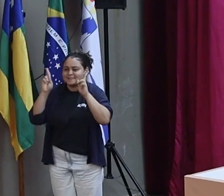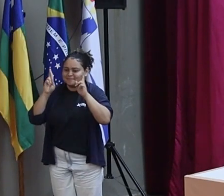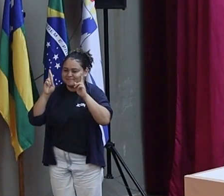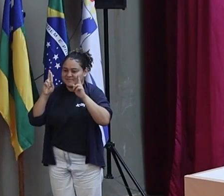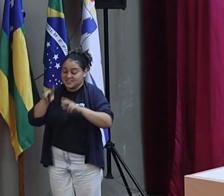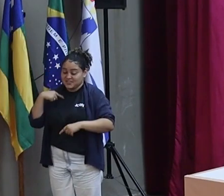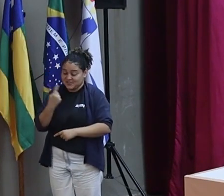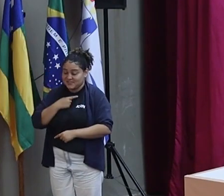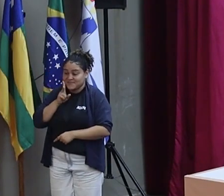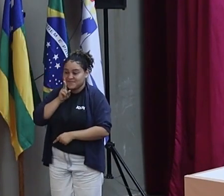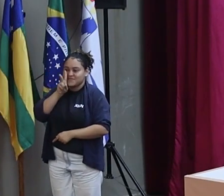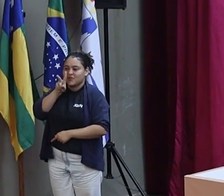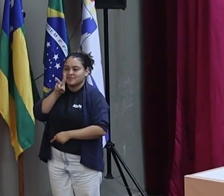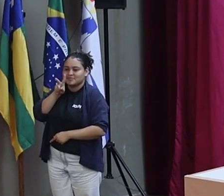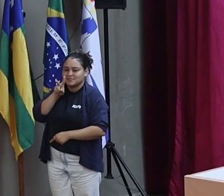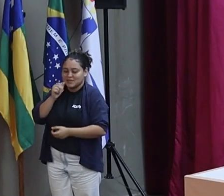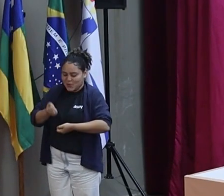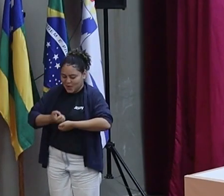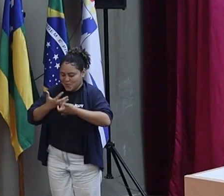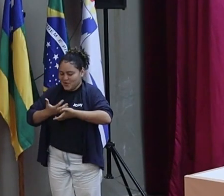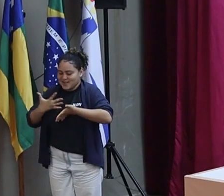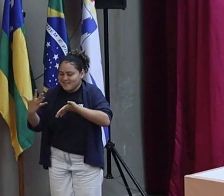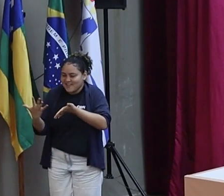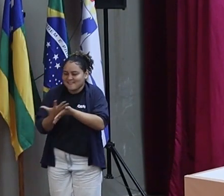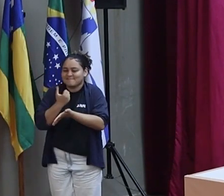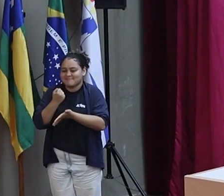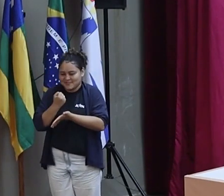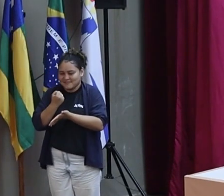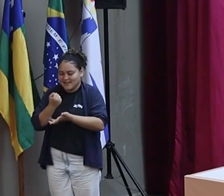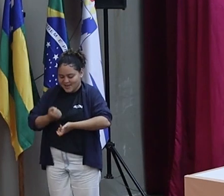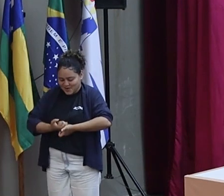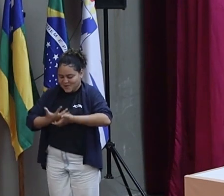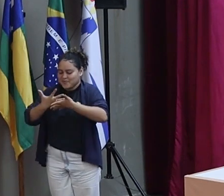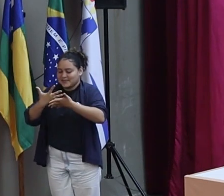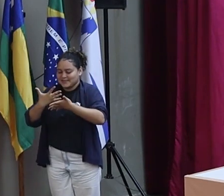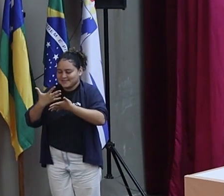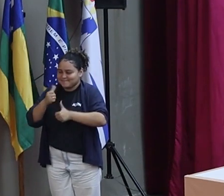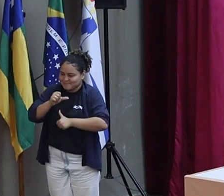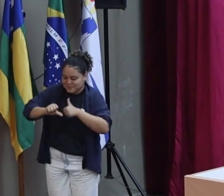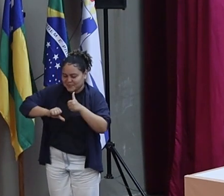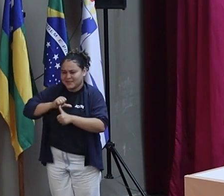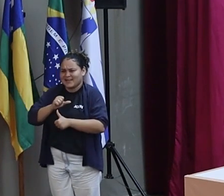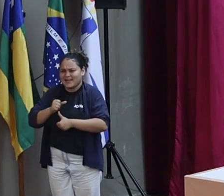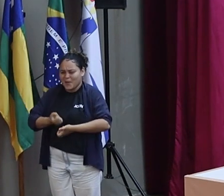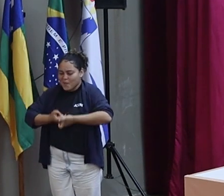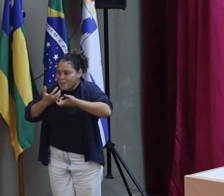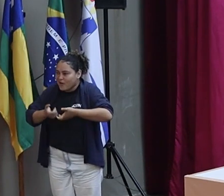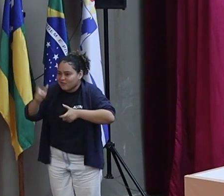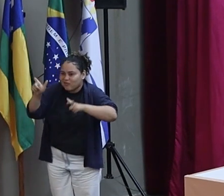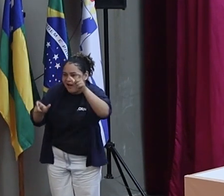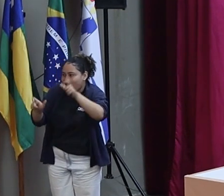fortes. A poesia há de nos salvar, a poesia há de nos remir. Poetas de todos os